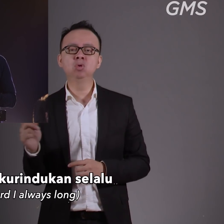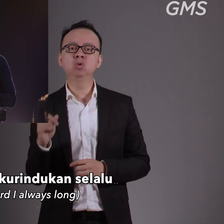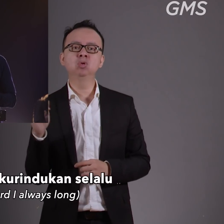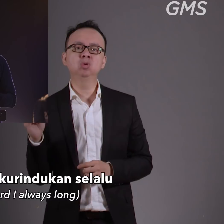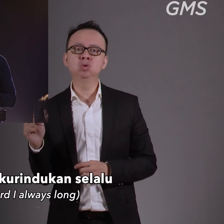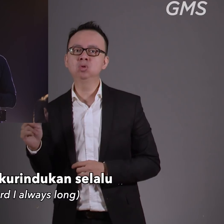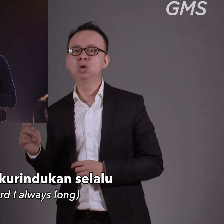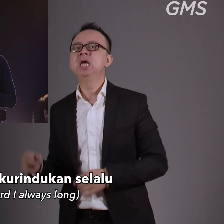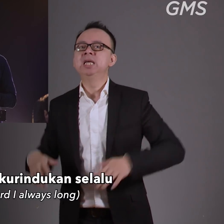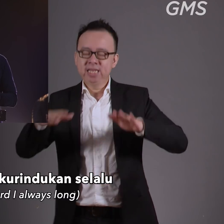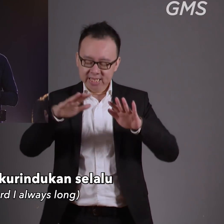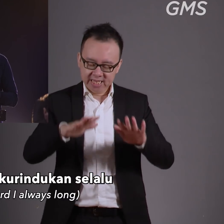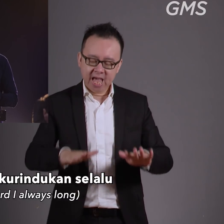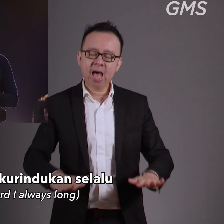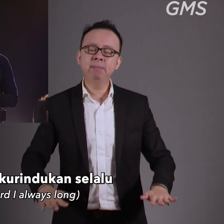selalu